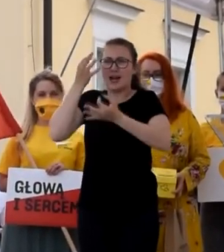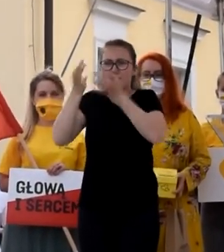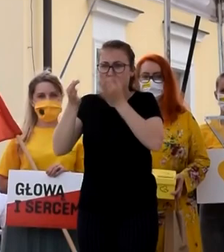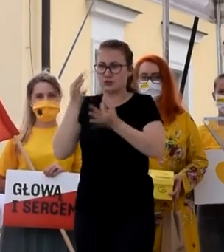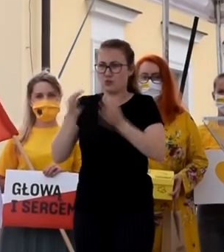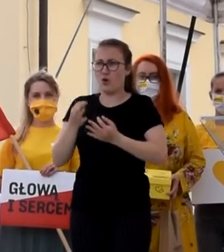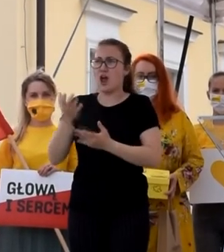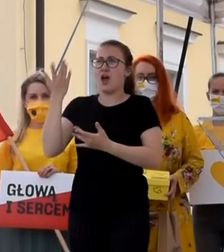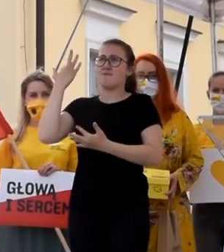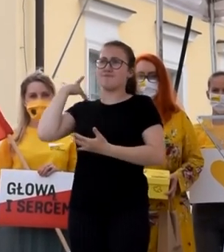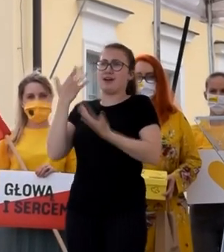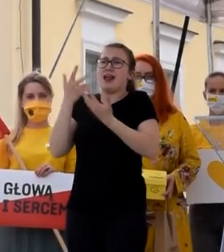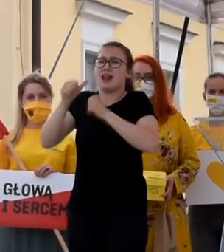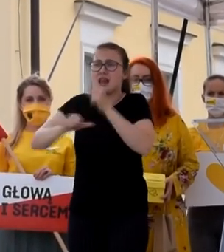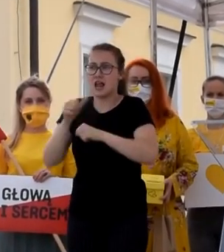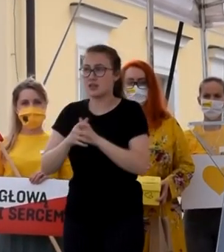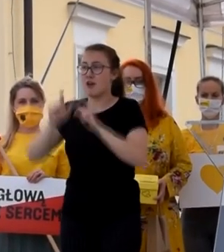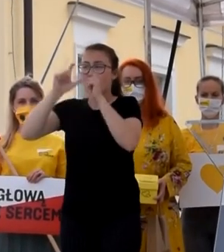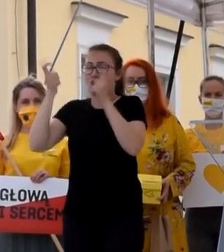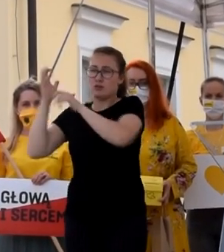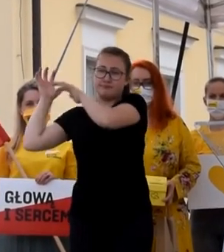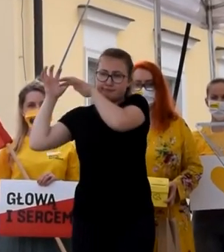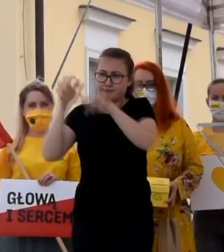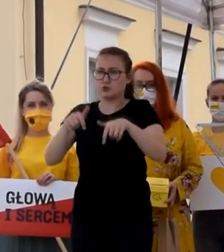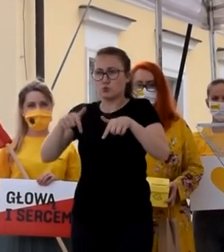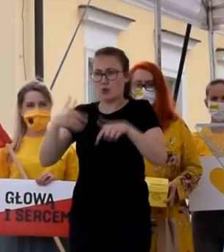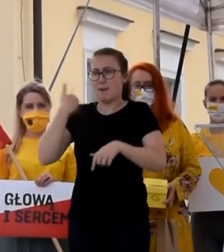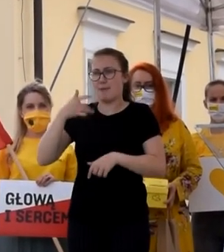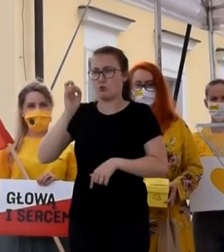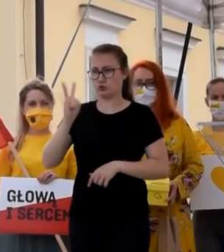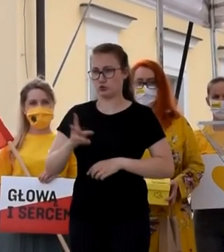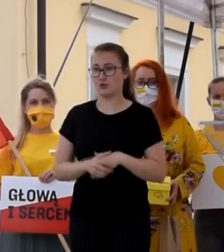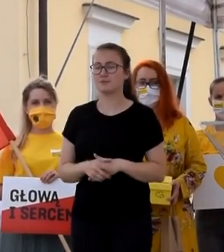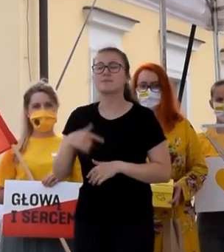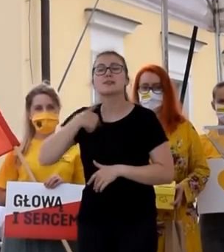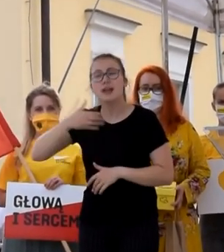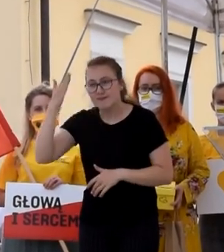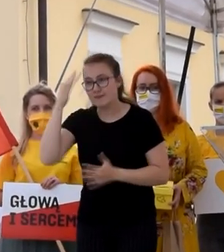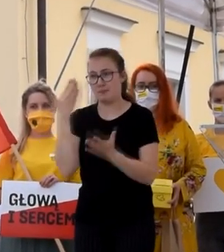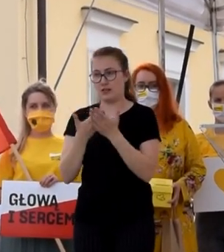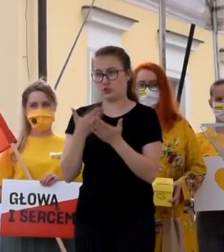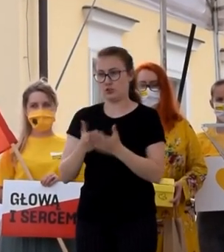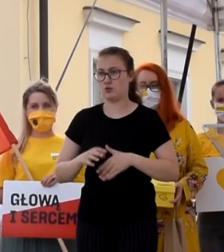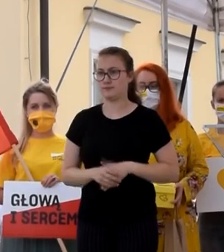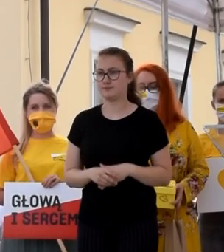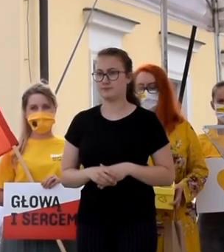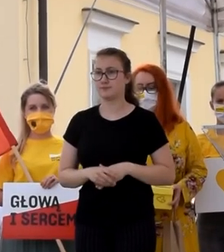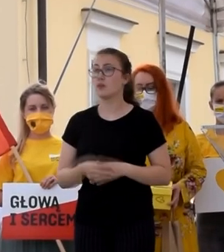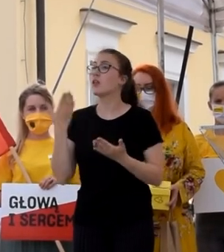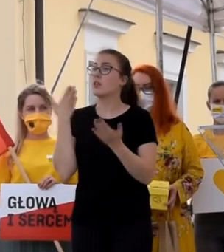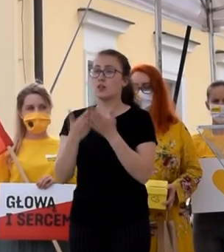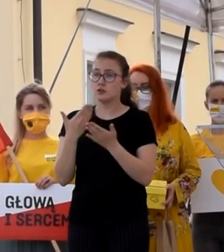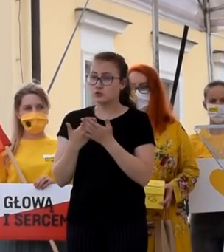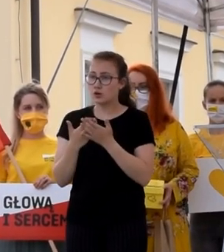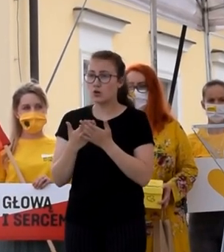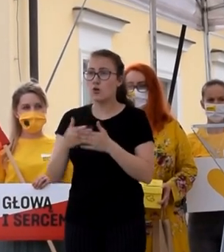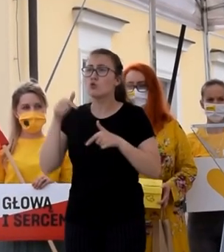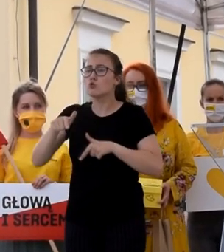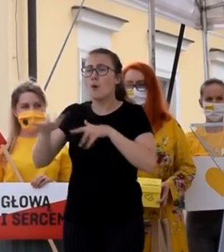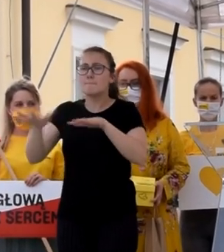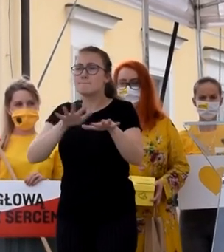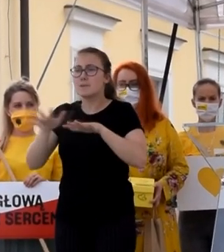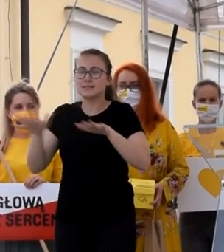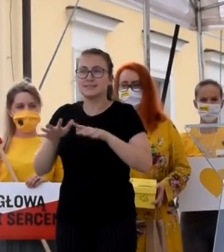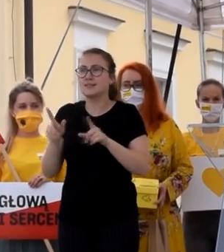wszyscy są w Białymstoku. I ja wiem, dlaczego tak jest. Bo to jest miejsce